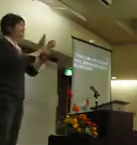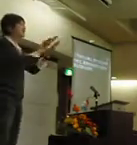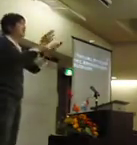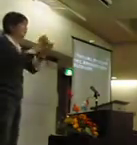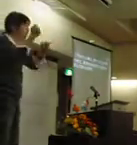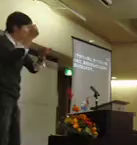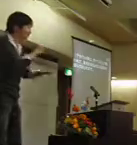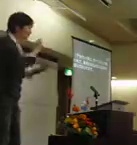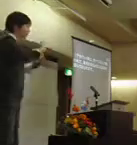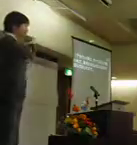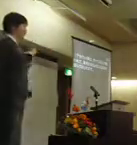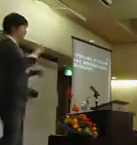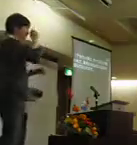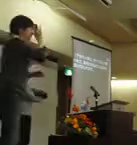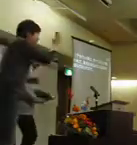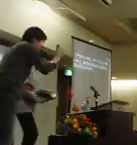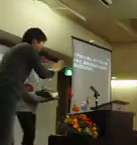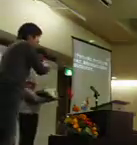ね。